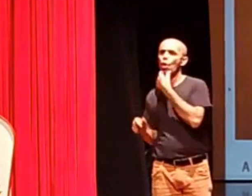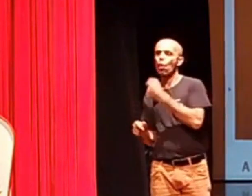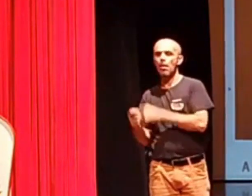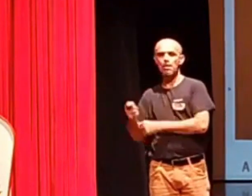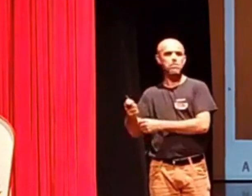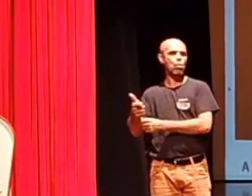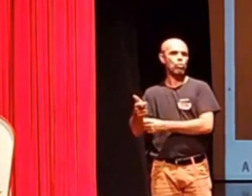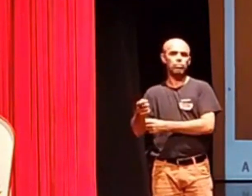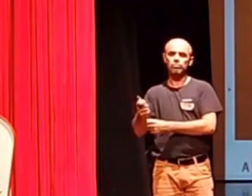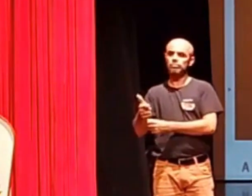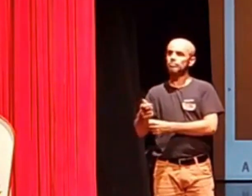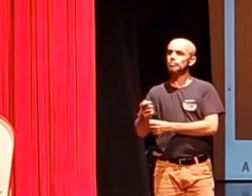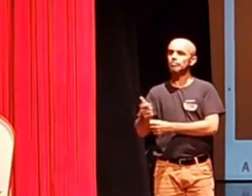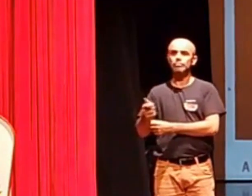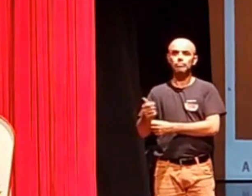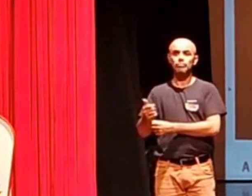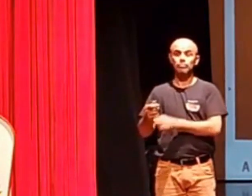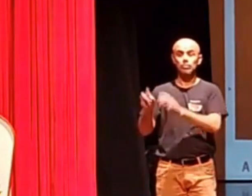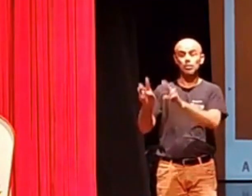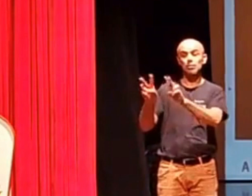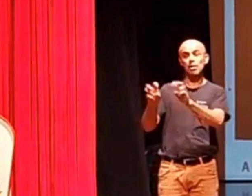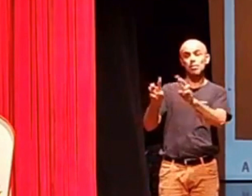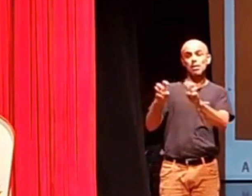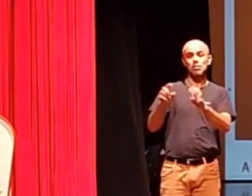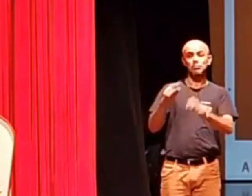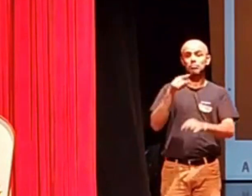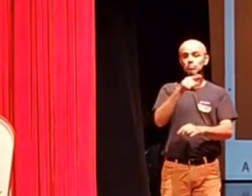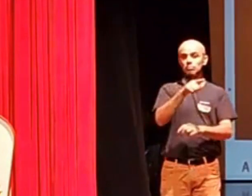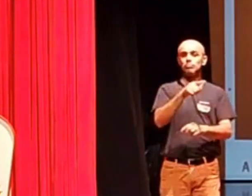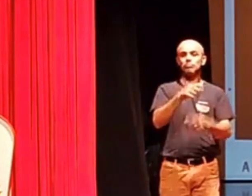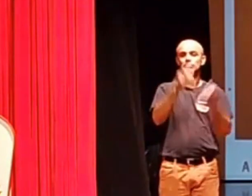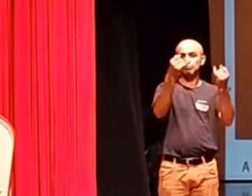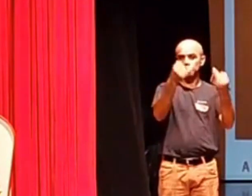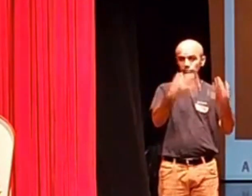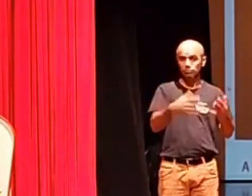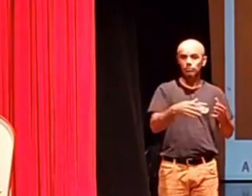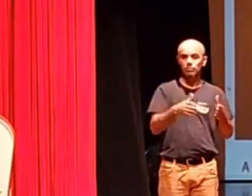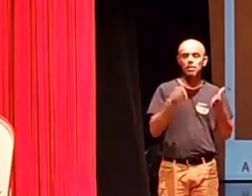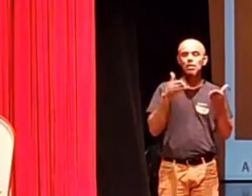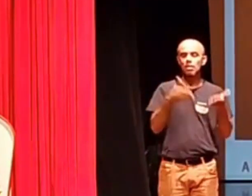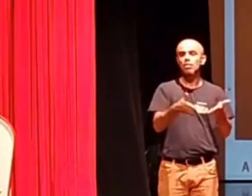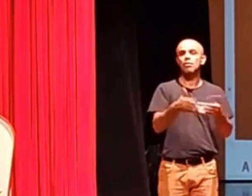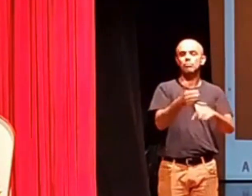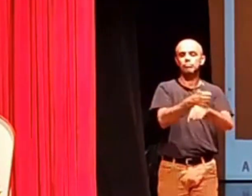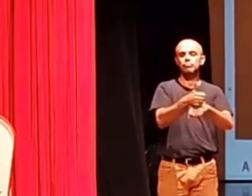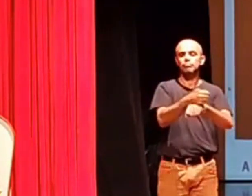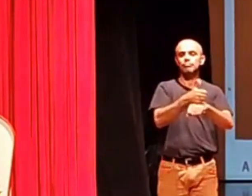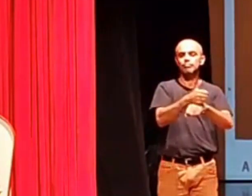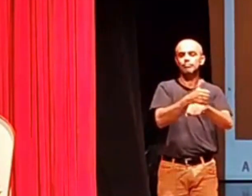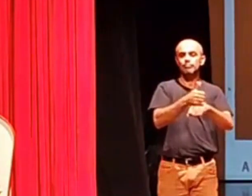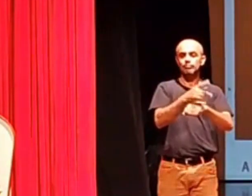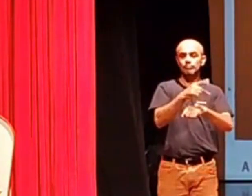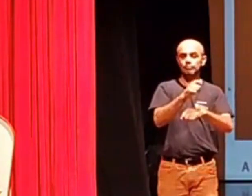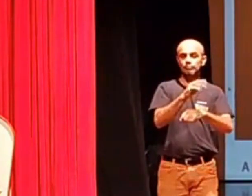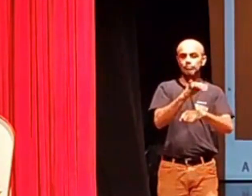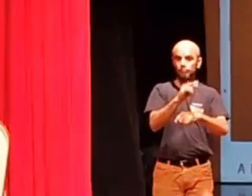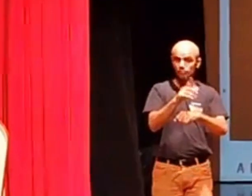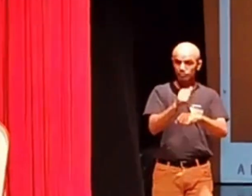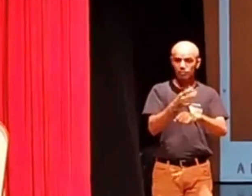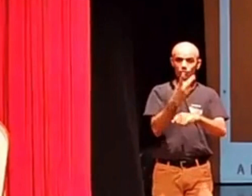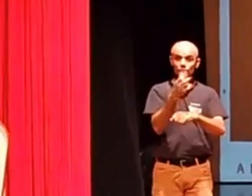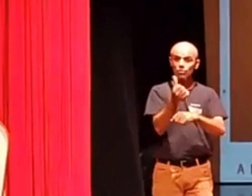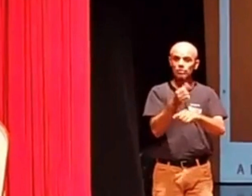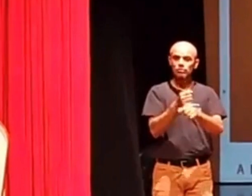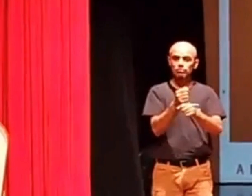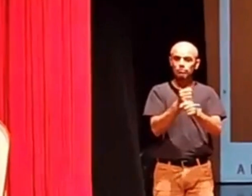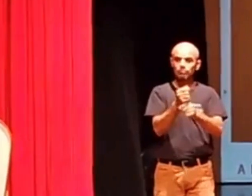tá? Isso por várias questões que a doutora Patrícia Italo Mendes, que é especialista nesse tipo de tratamento, há 26 anos atuando